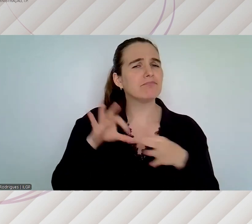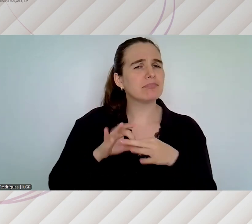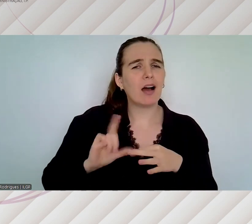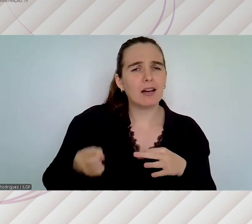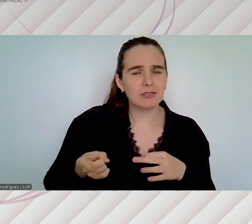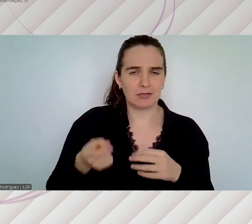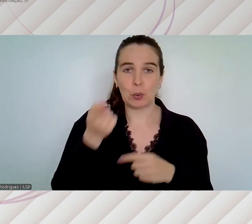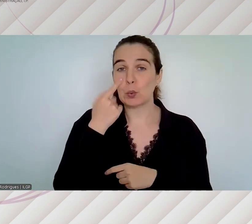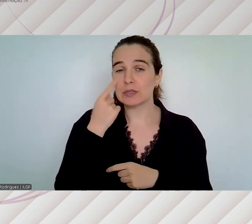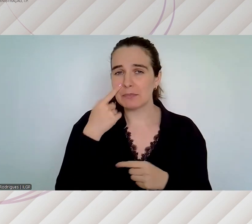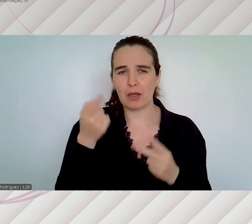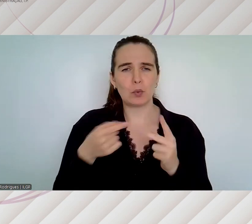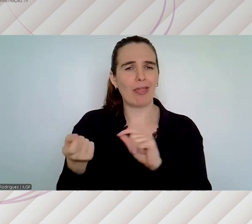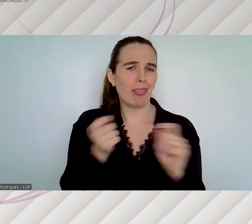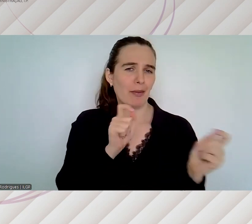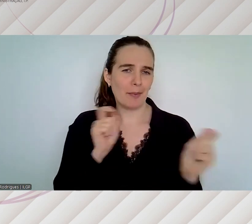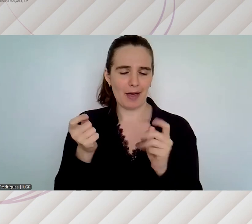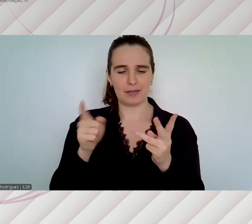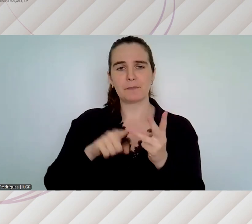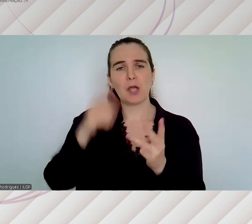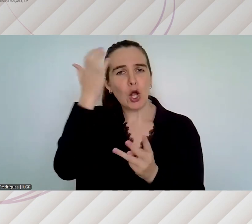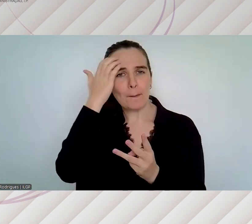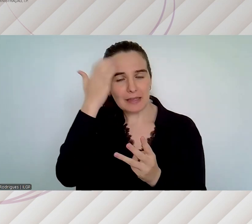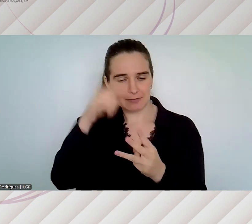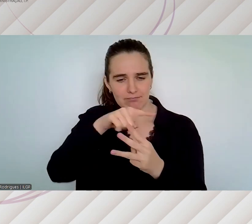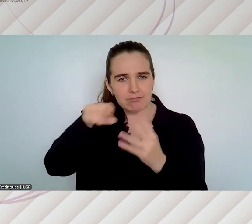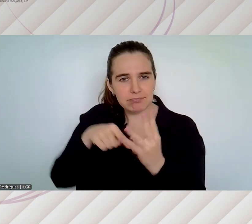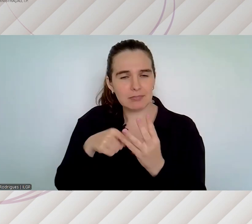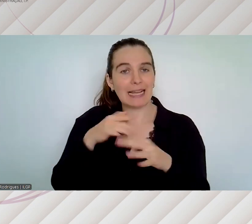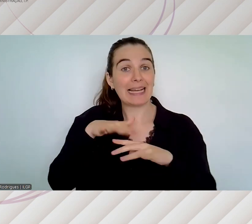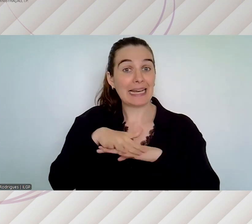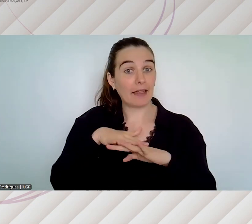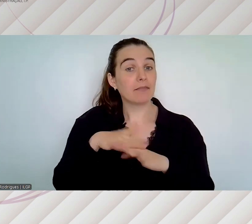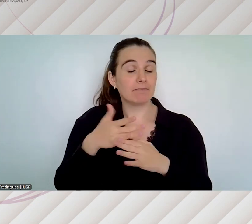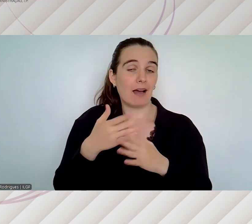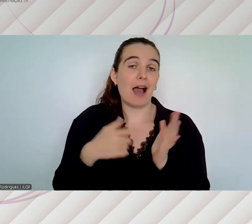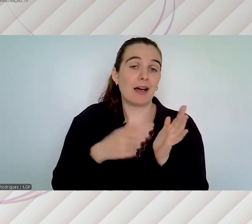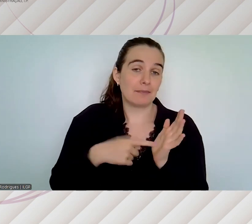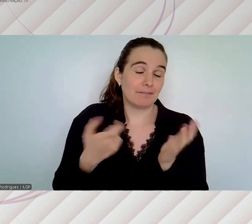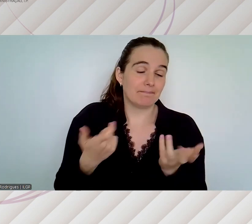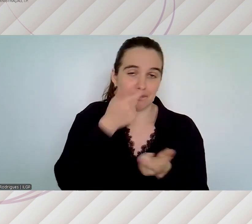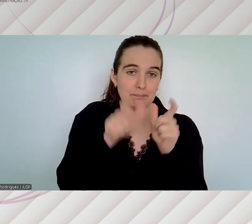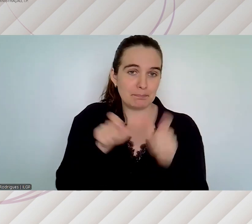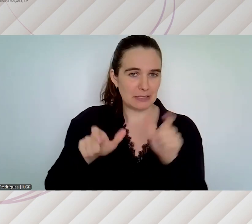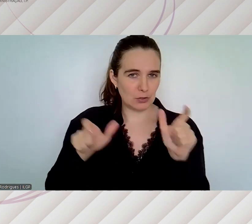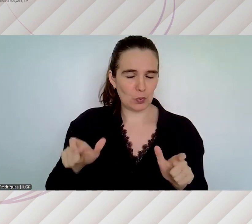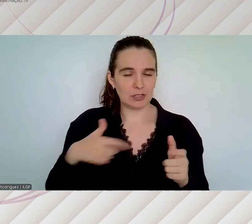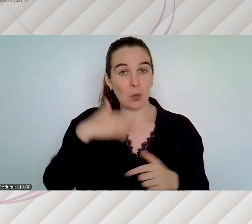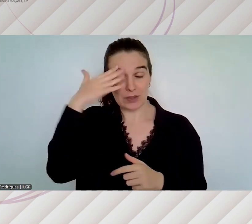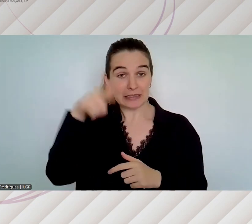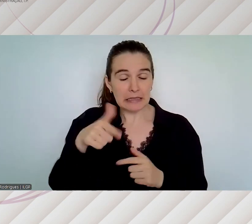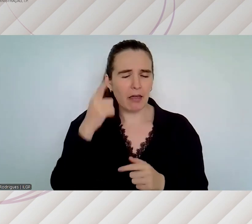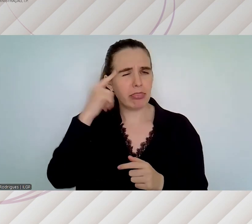debate, uma rede de competências, fundamentalmente uma rede de pessoas, é uma ideia muito fecunda e